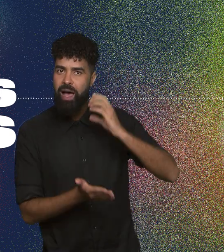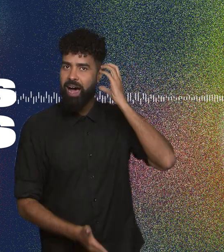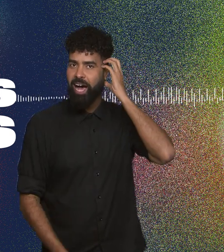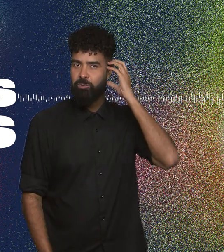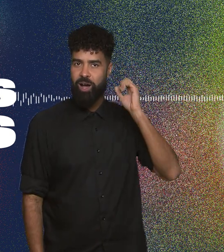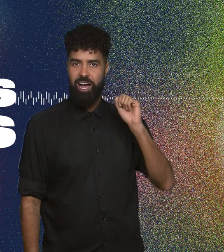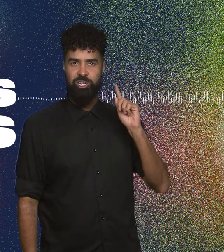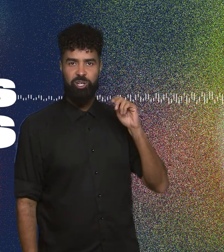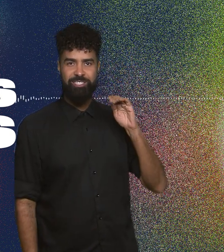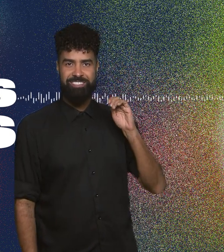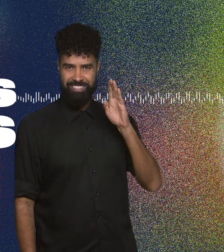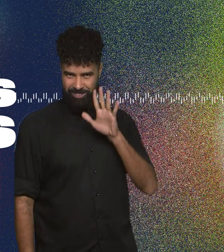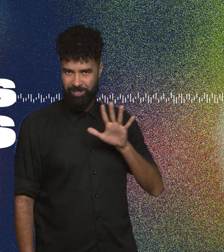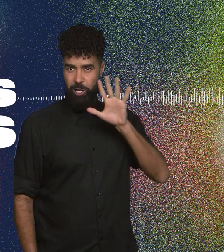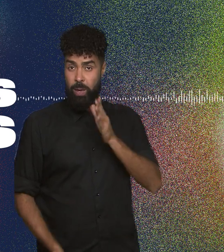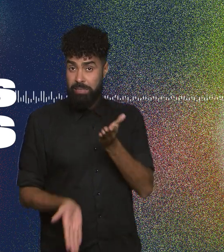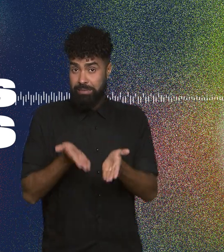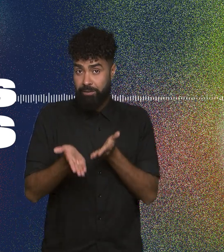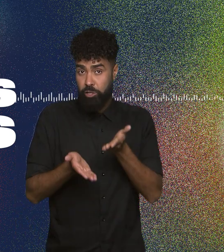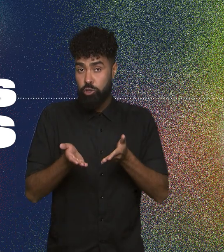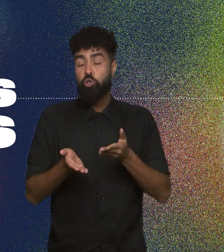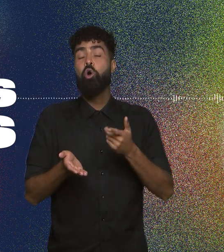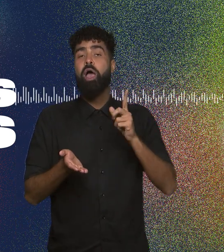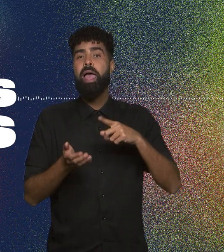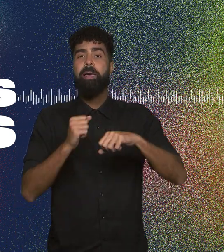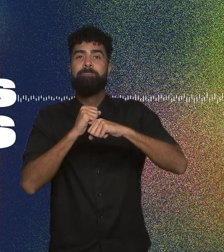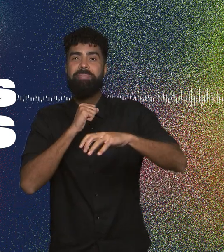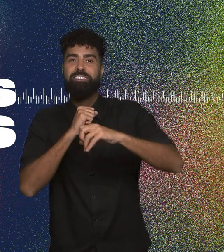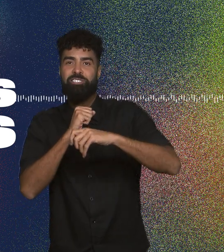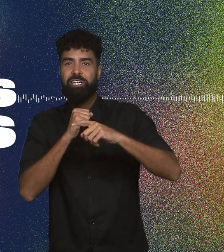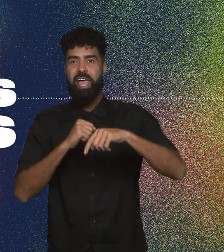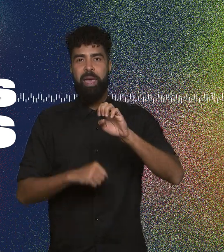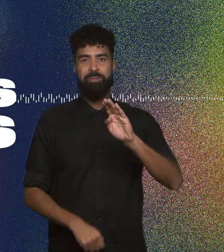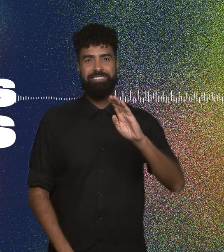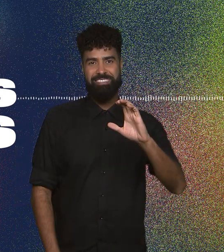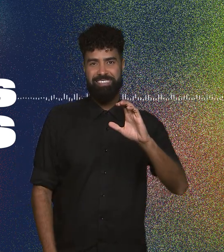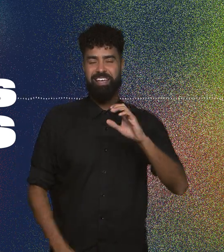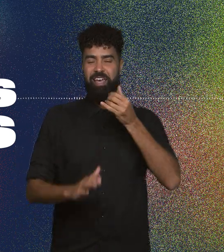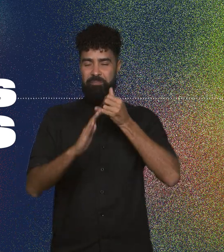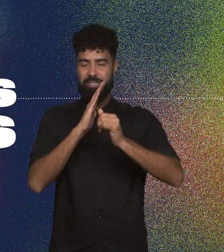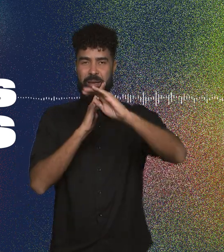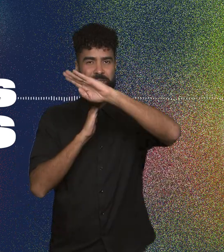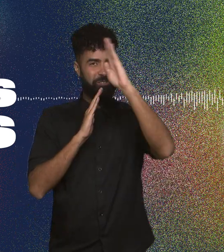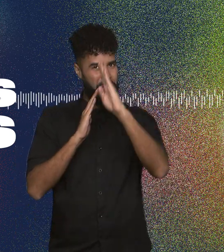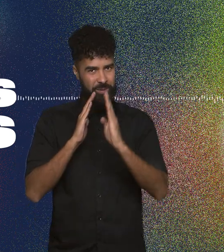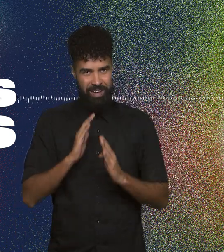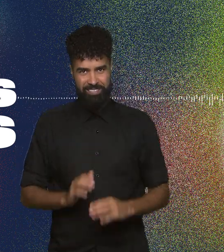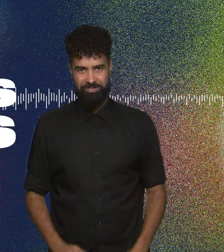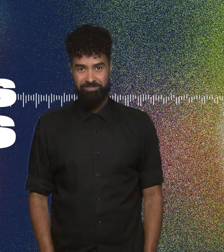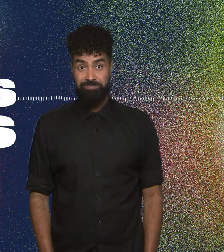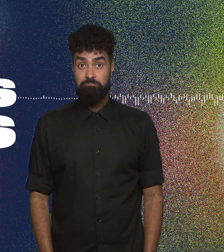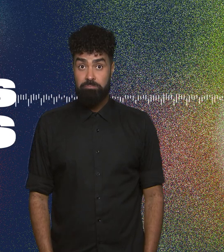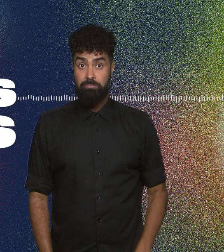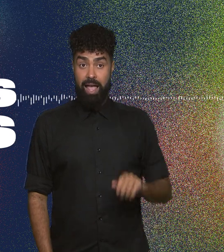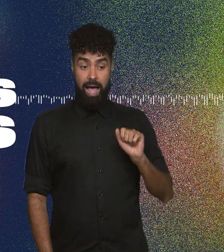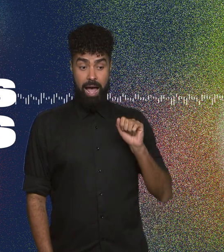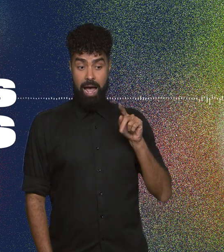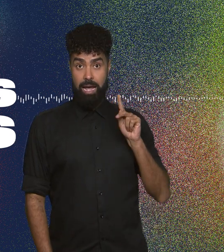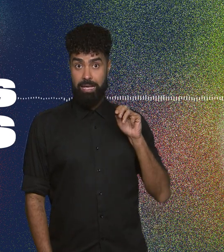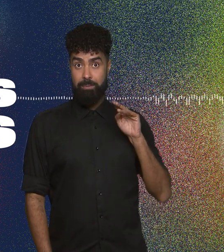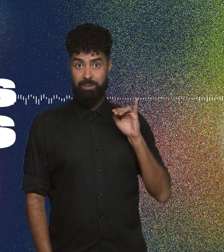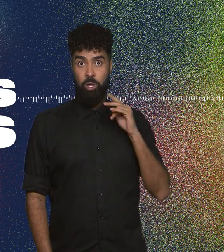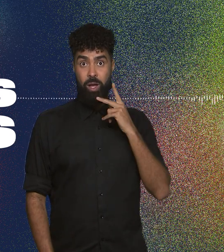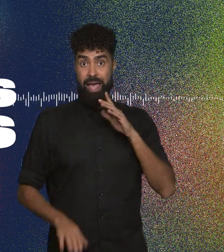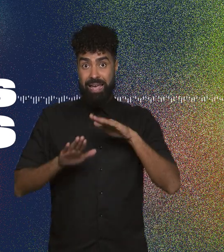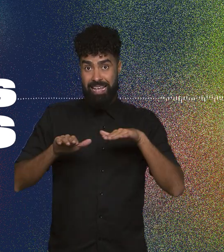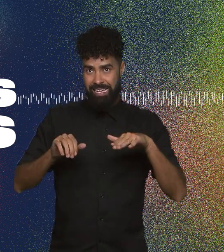Nacional, um serviço público de mídia da EBC, a Empresa Brasil de Comunicação. As crianças do Colégio Pedro II,